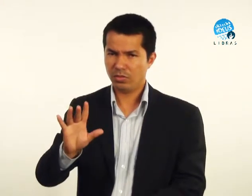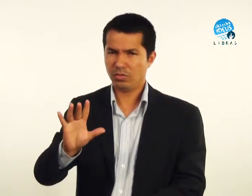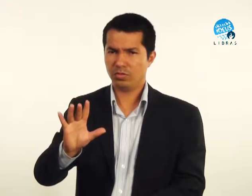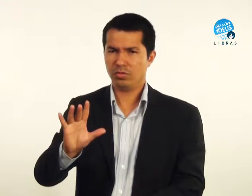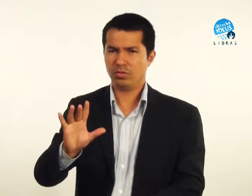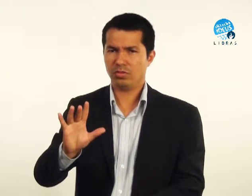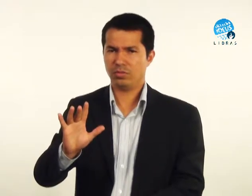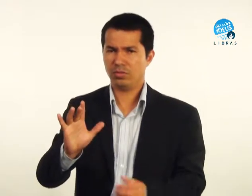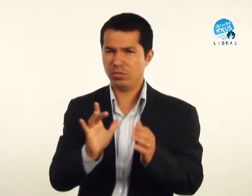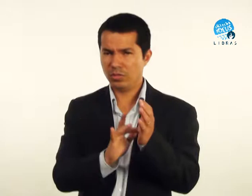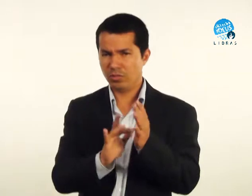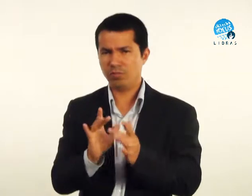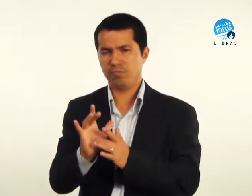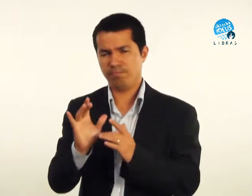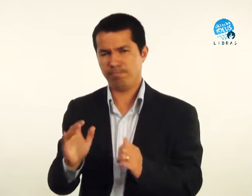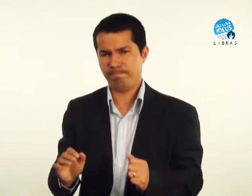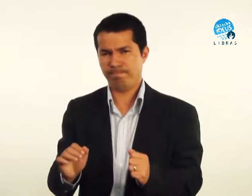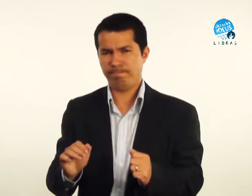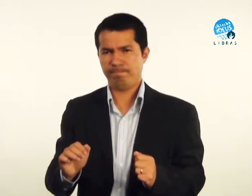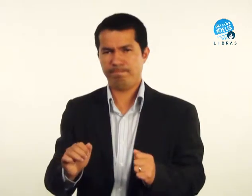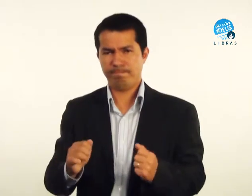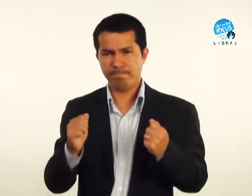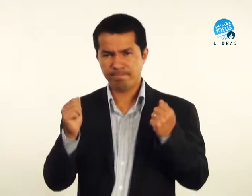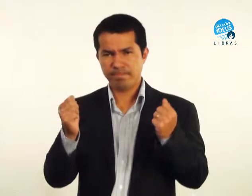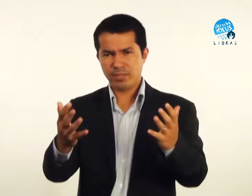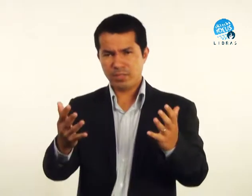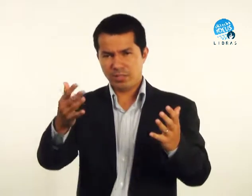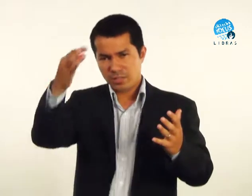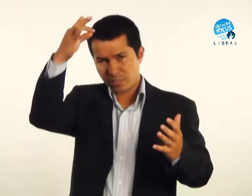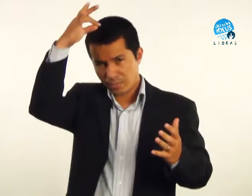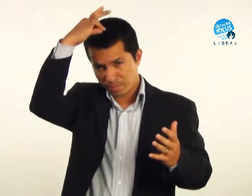Só Jesus pode derramar o seu Espírito sobre nós.